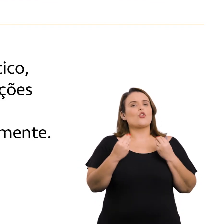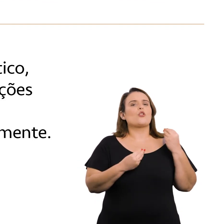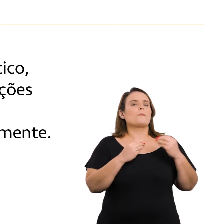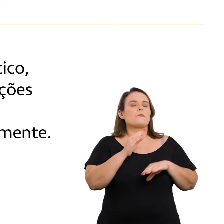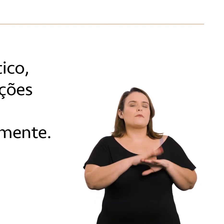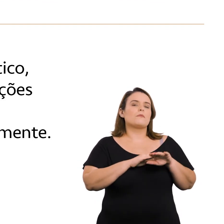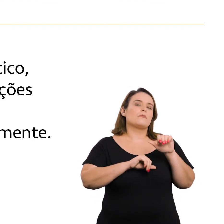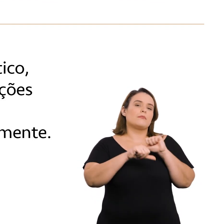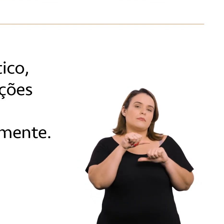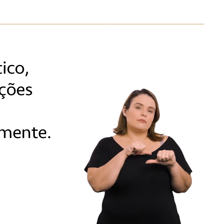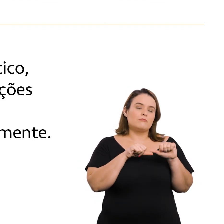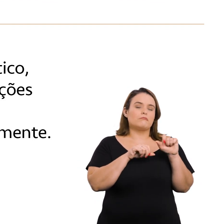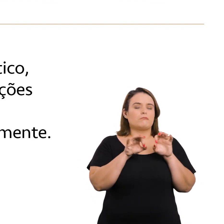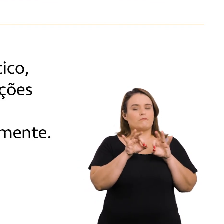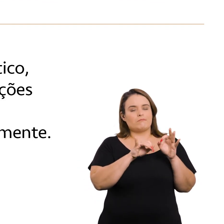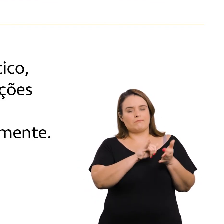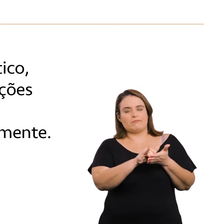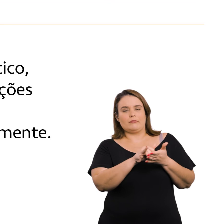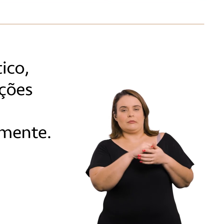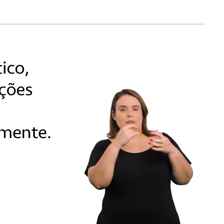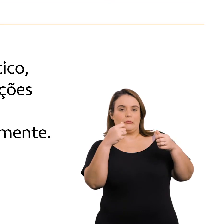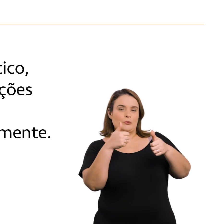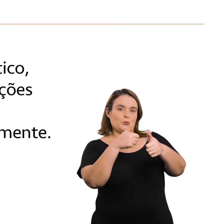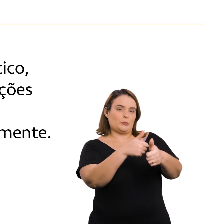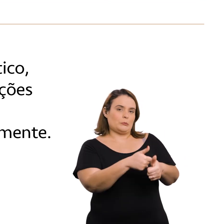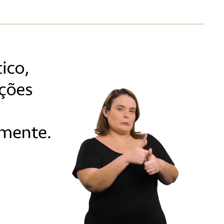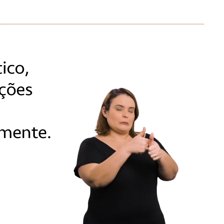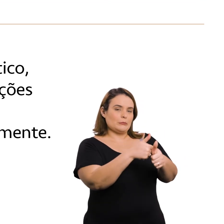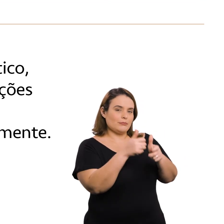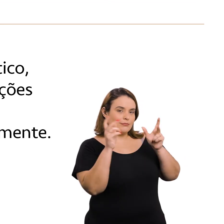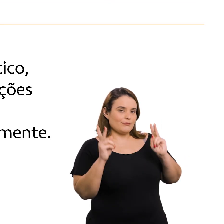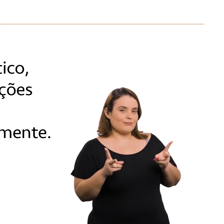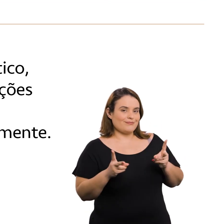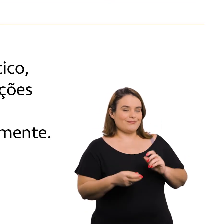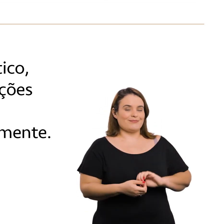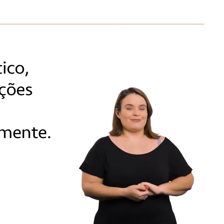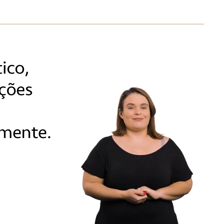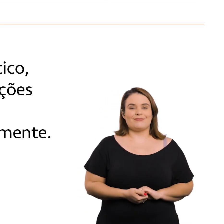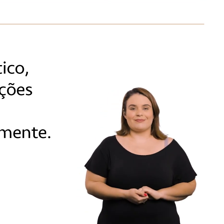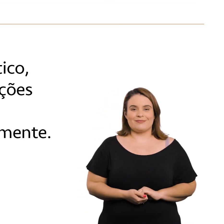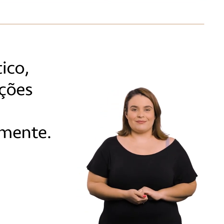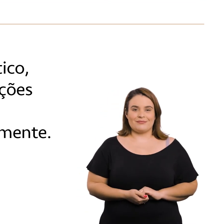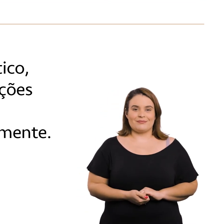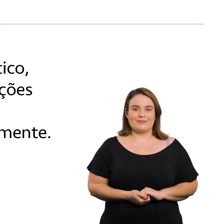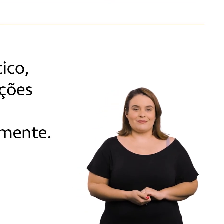das modificações e as alterações deverão ser acompanhadas sistematicamente.